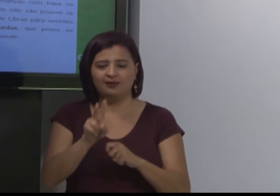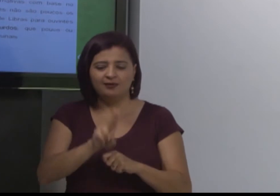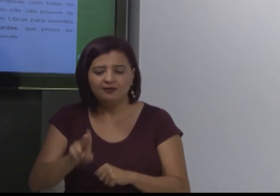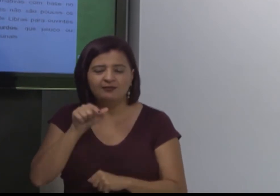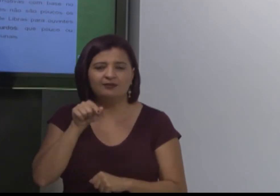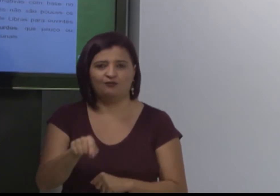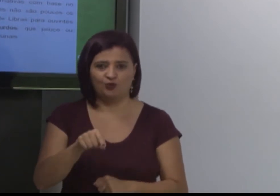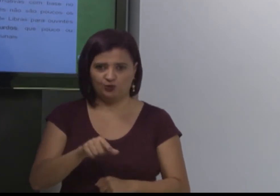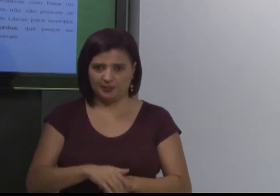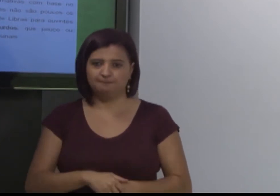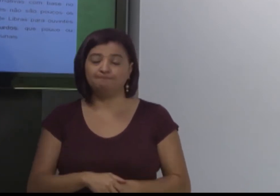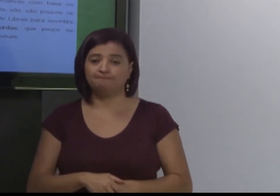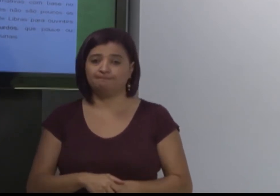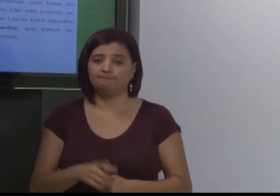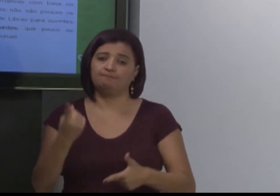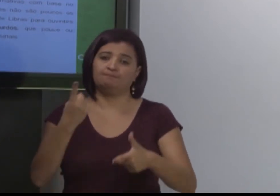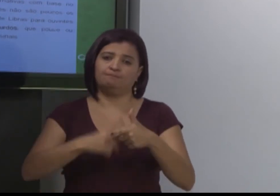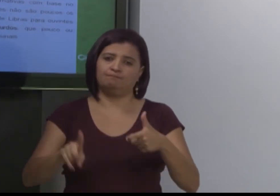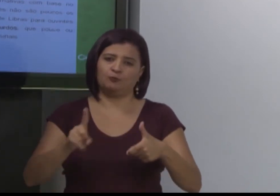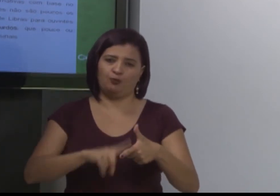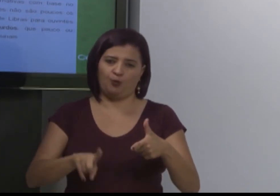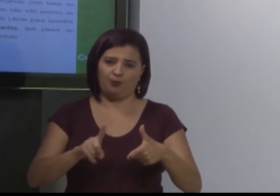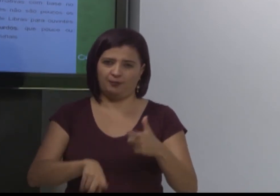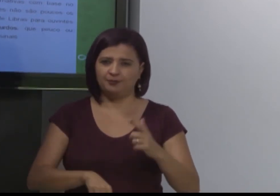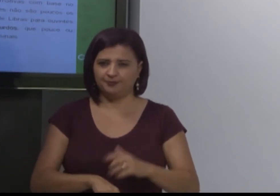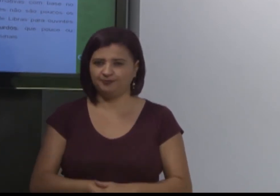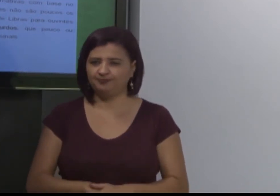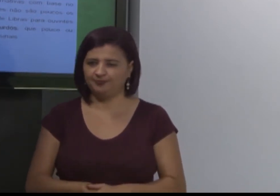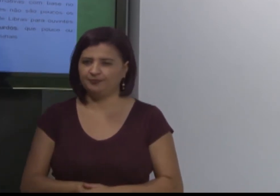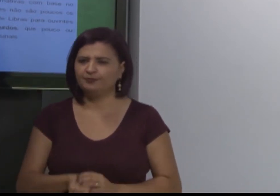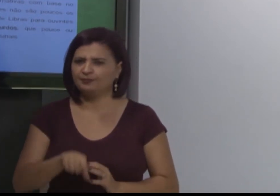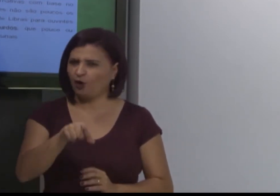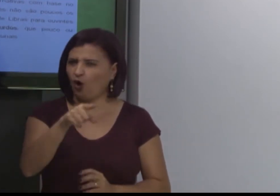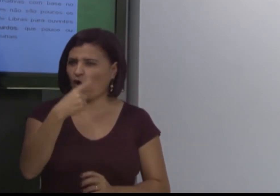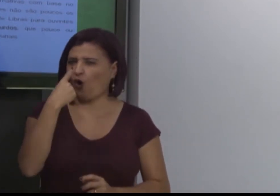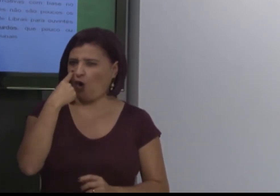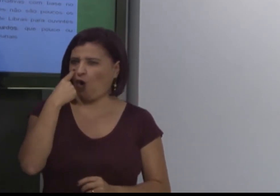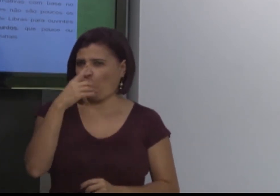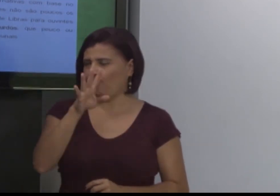adapta-se para utilizá-lo. E isso é um problema. Vejam.